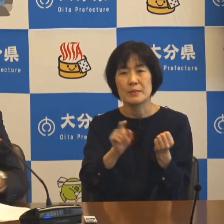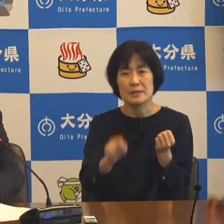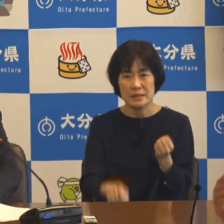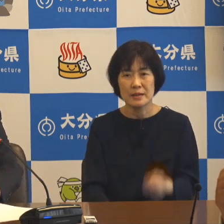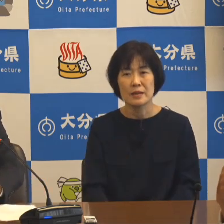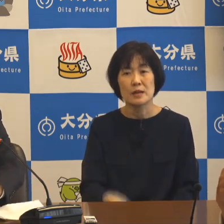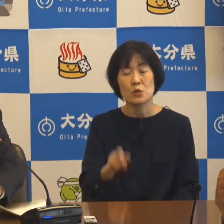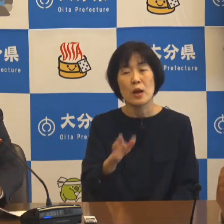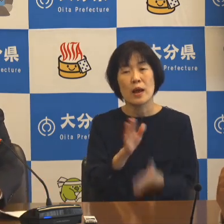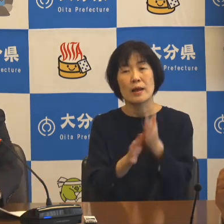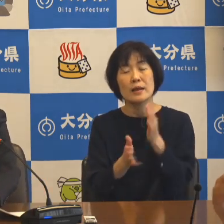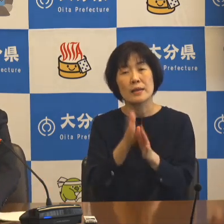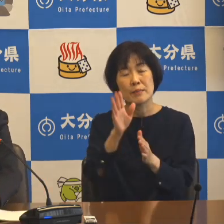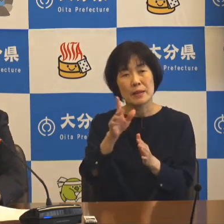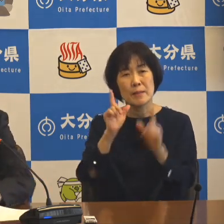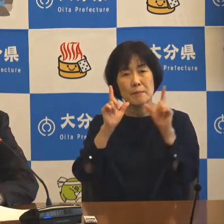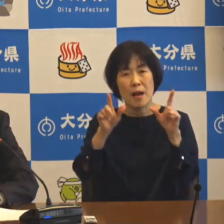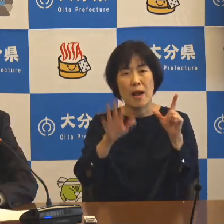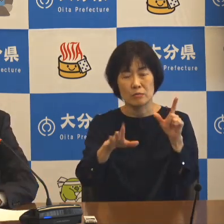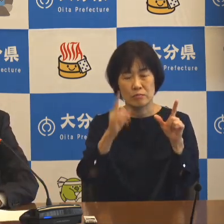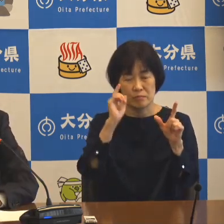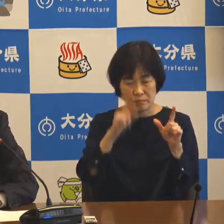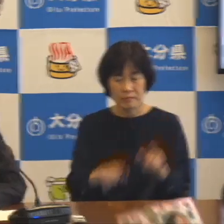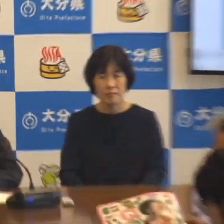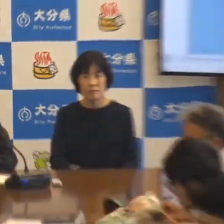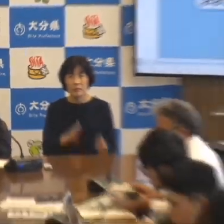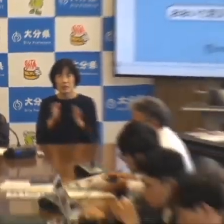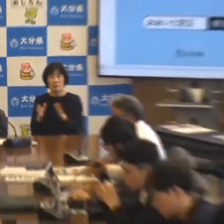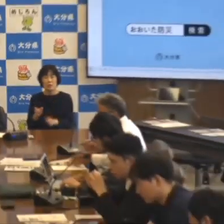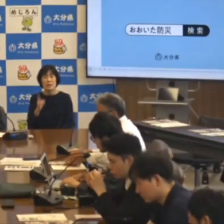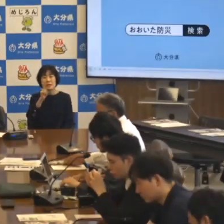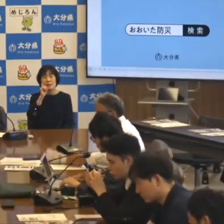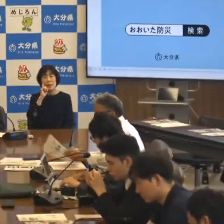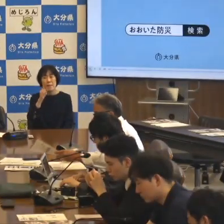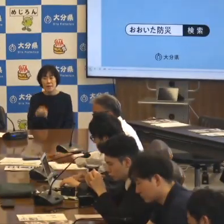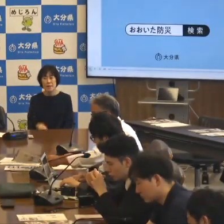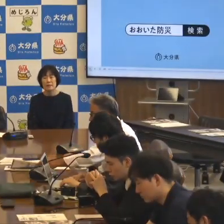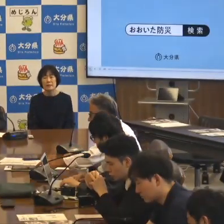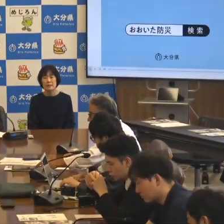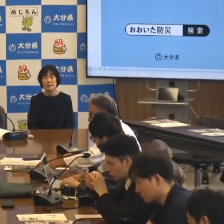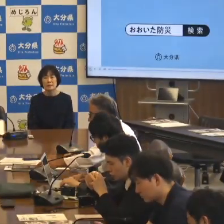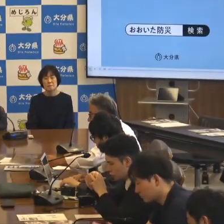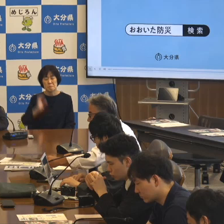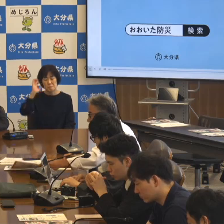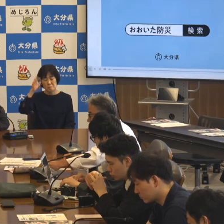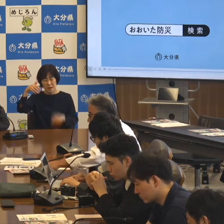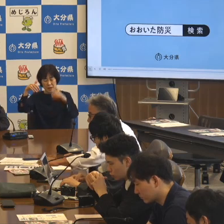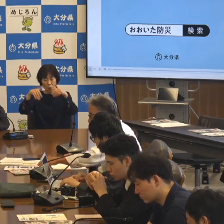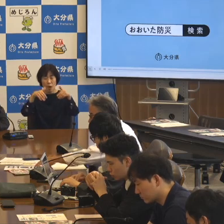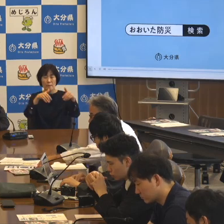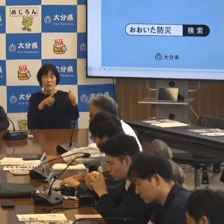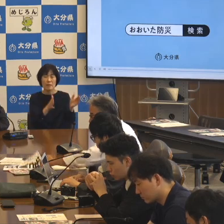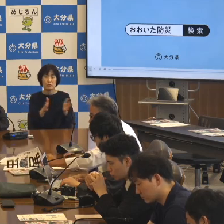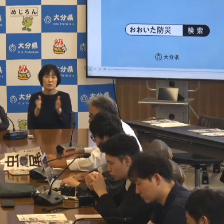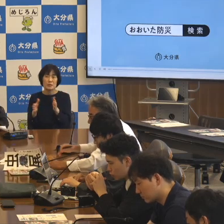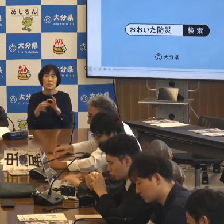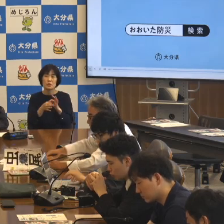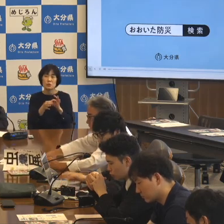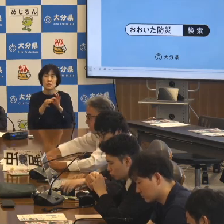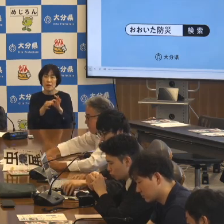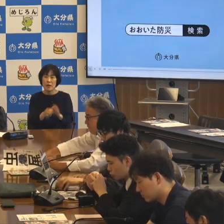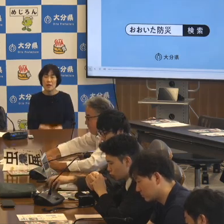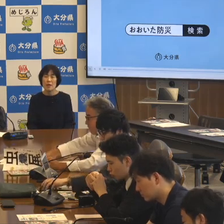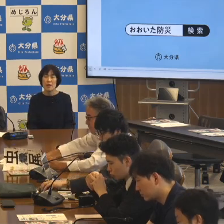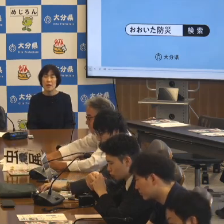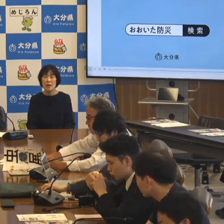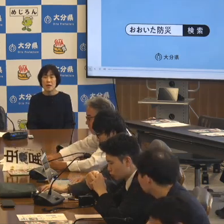説明をいたします。次に1点目でありますけれども、大雨への備えについてということで、動